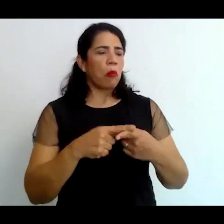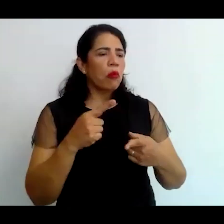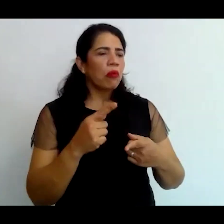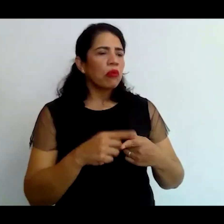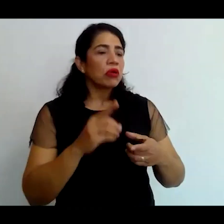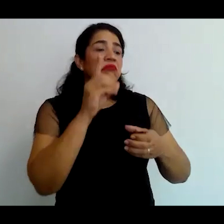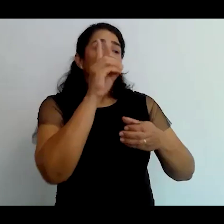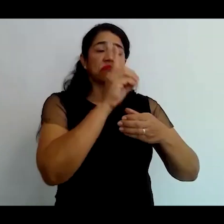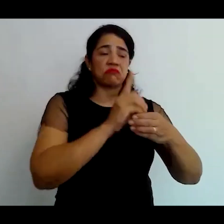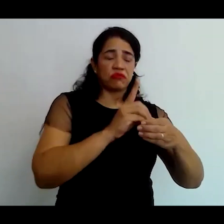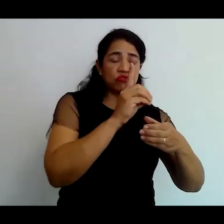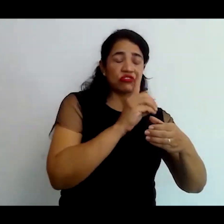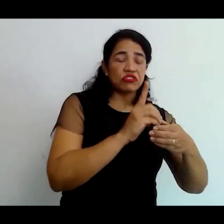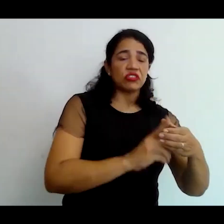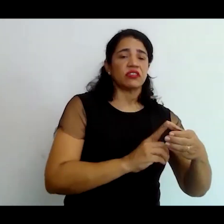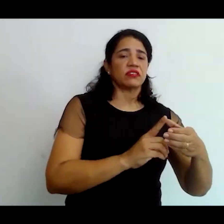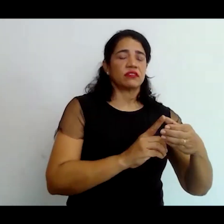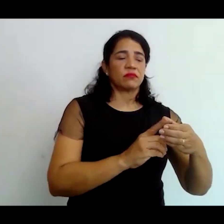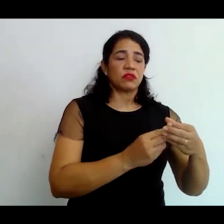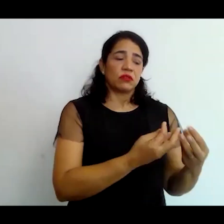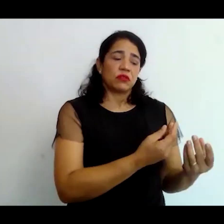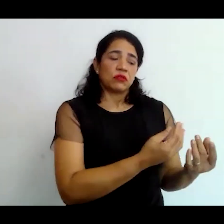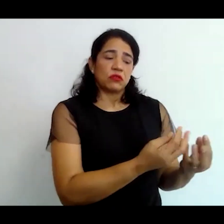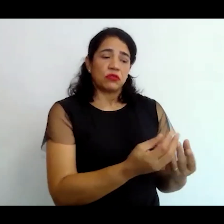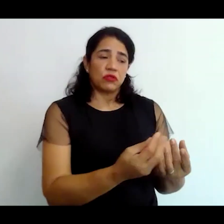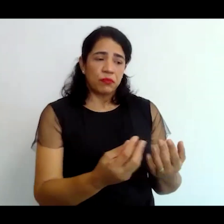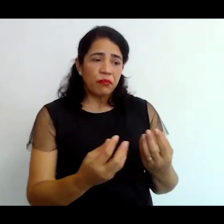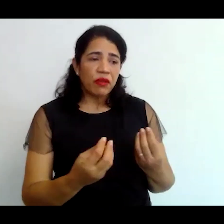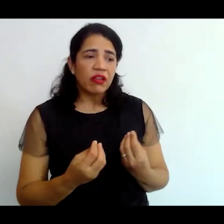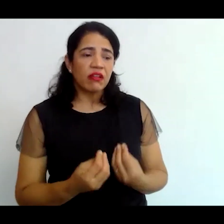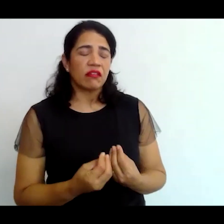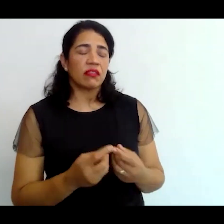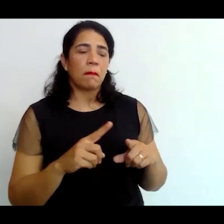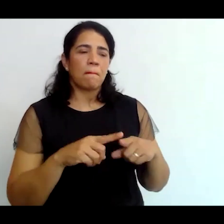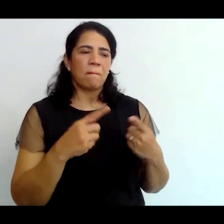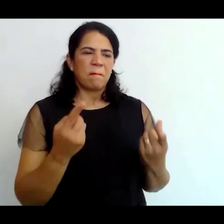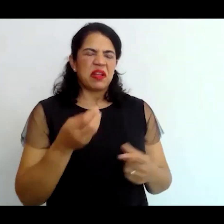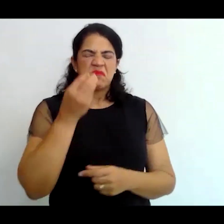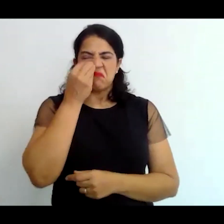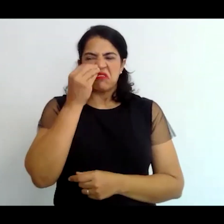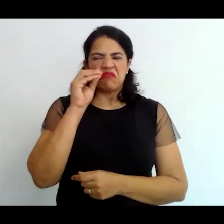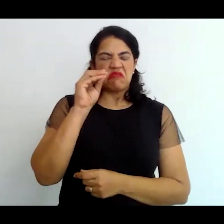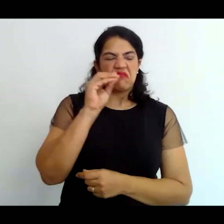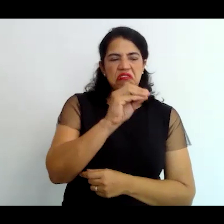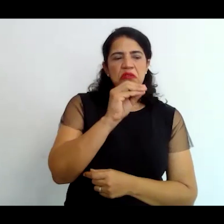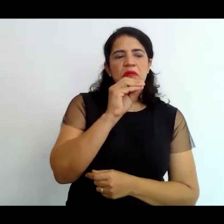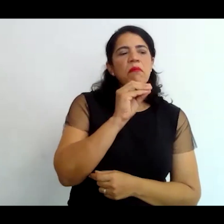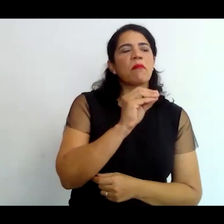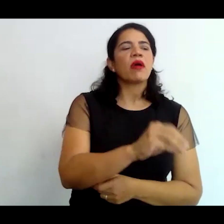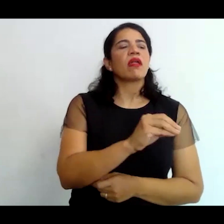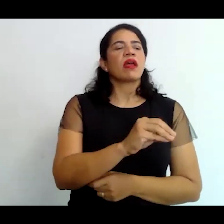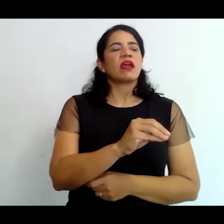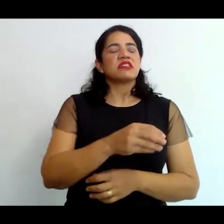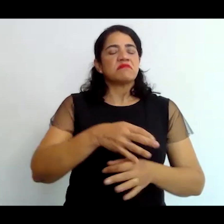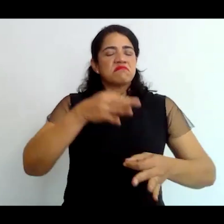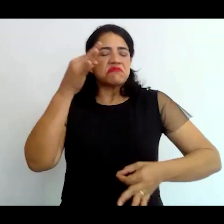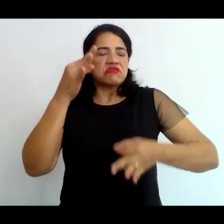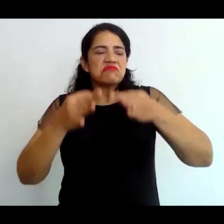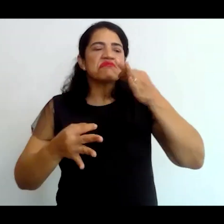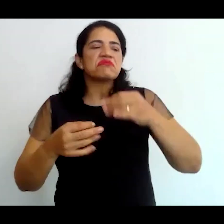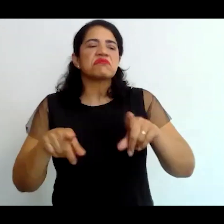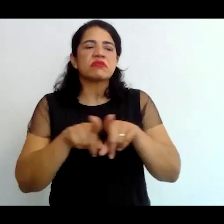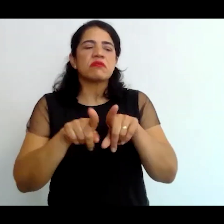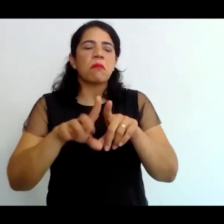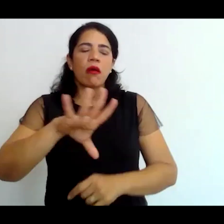de arruda e de todas as hortaliças, e desprezais a justiça e o amor de Deus. Eu queria